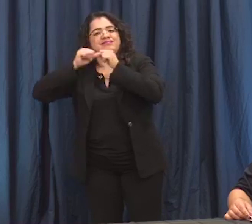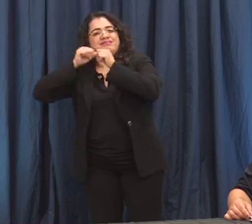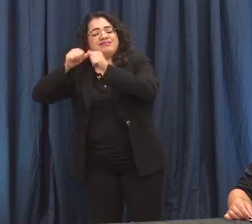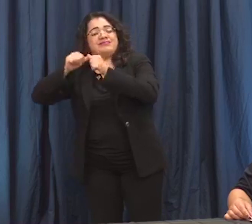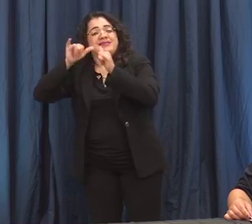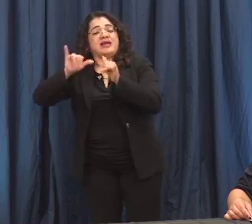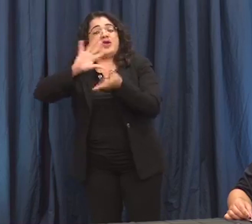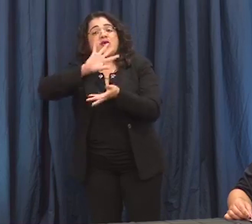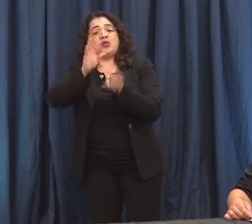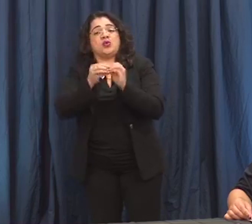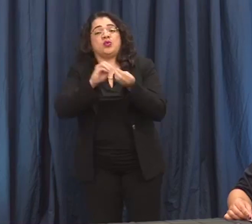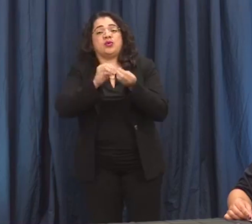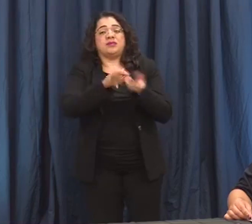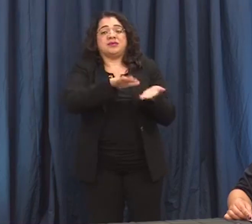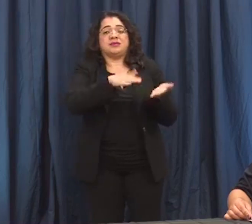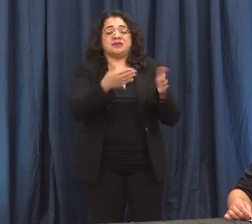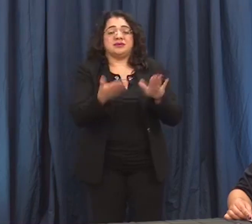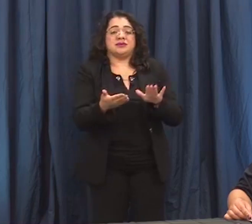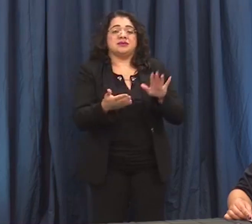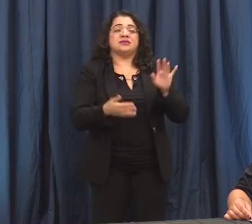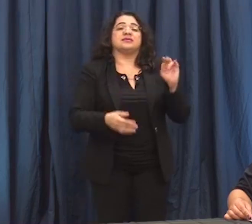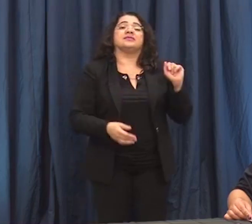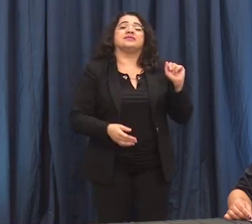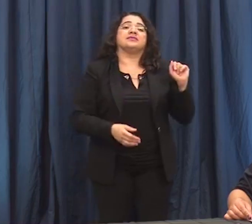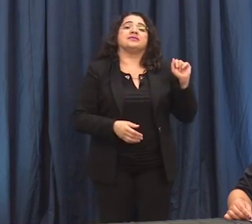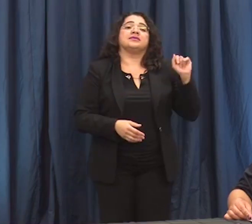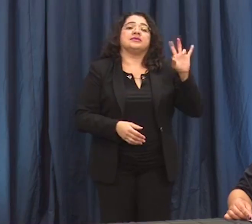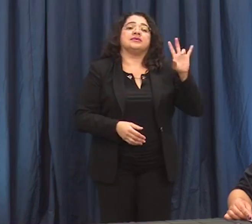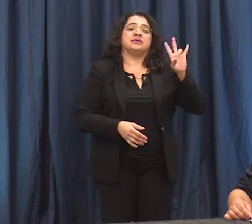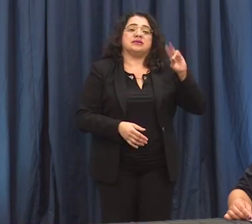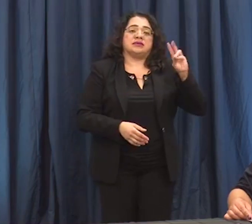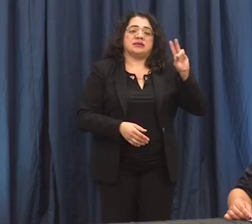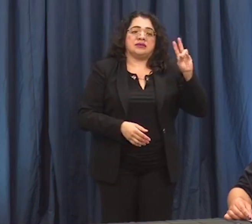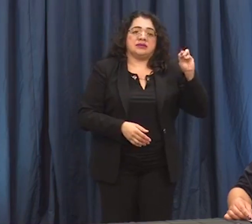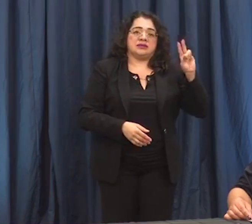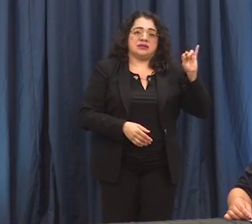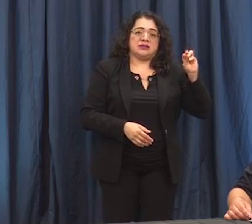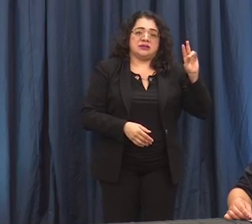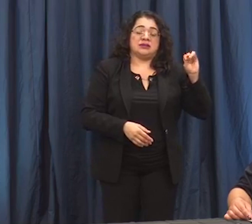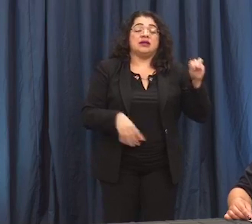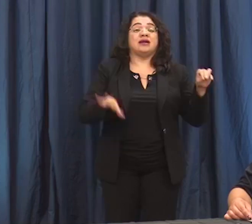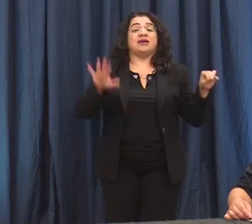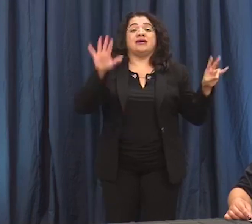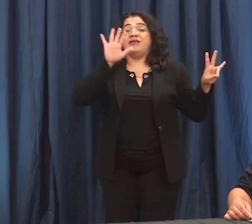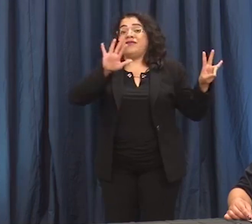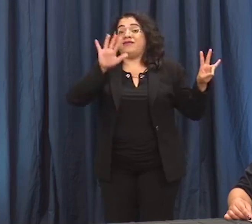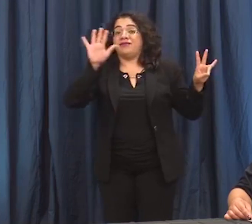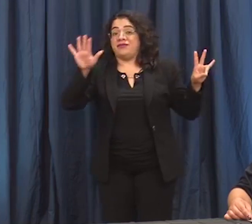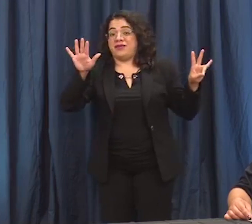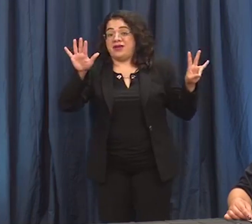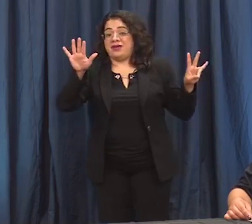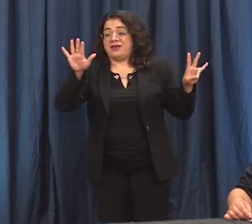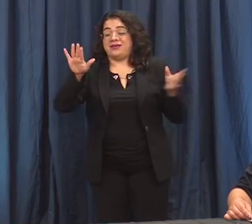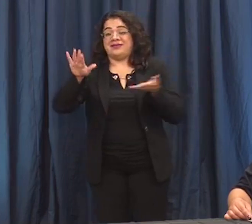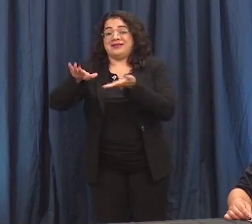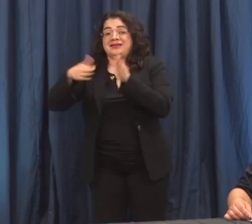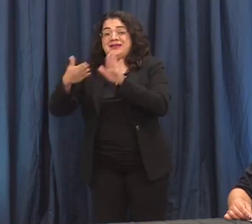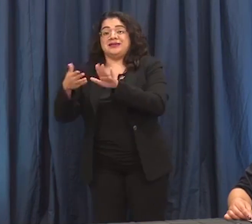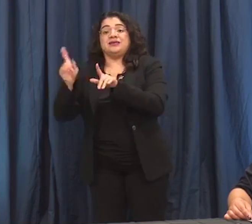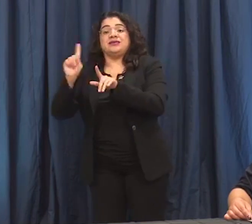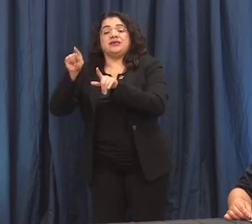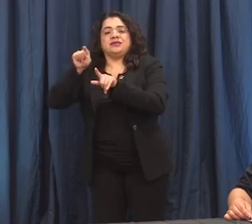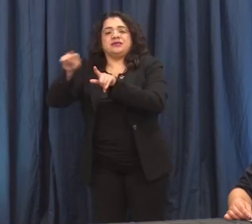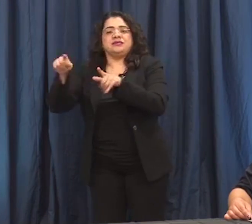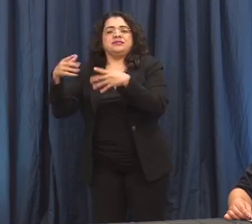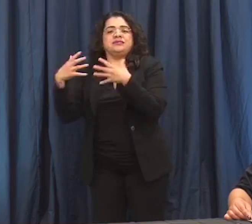total esto eleva al número de nuestras muertes del coronavirus a 70. 55 de estas muertes se han